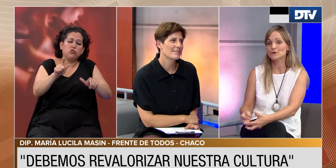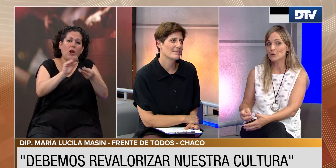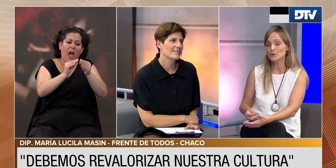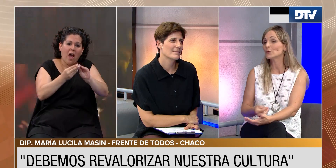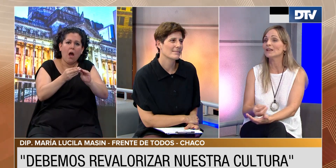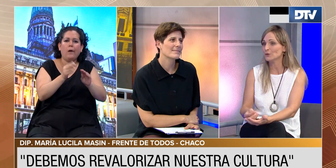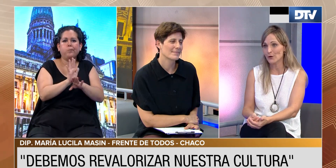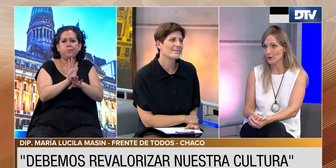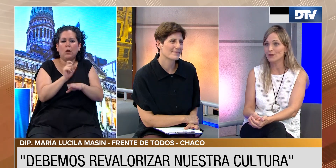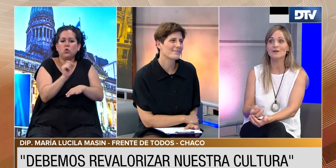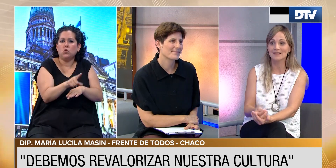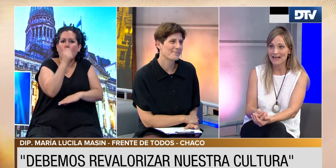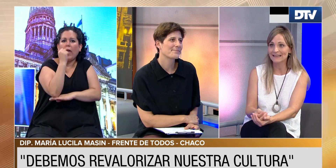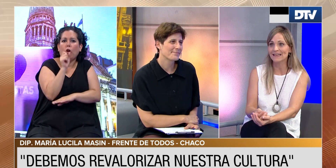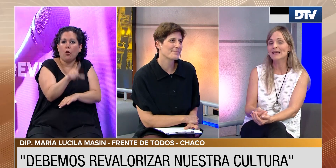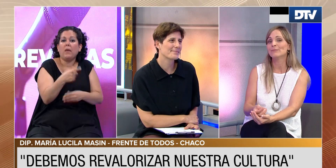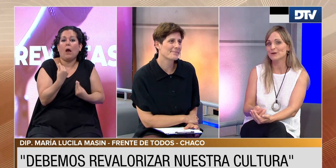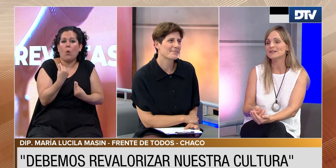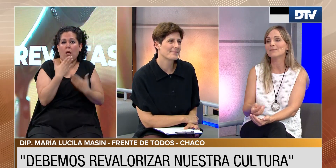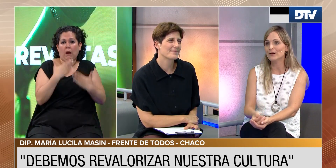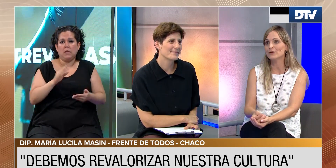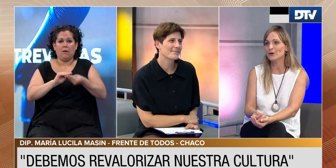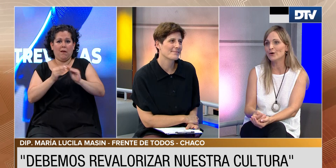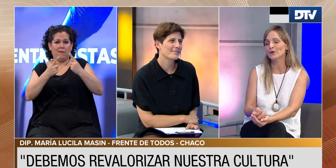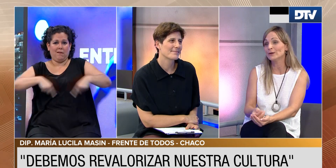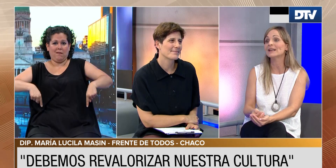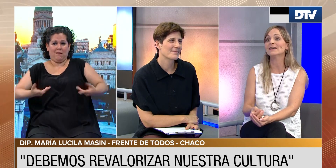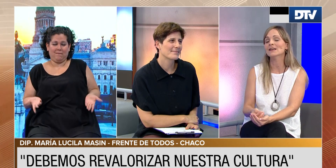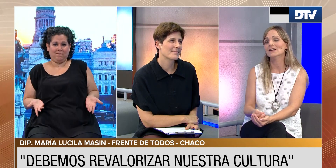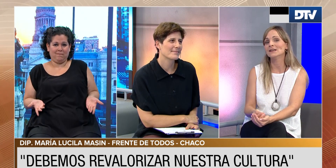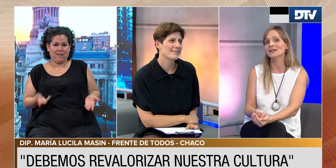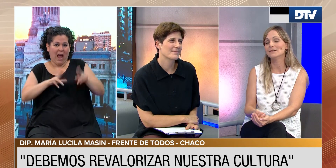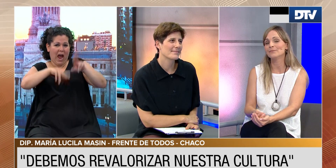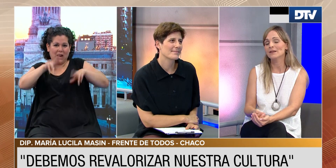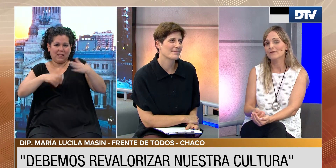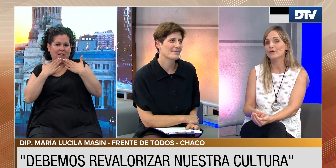que su sustento económico es el arte, pero sin embargo, digo, no están